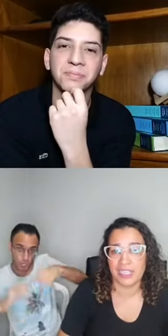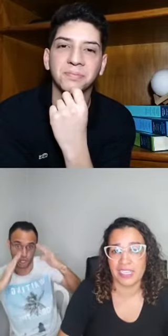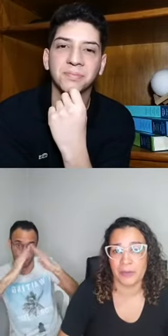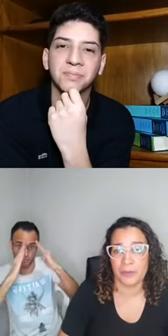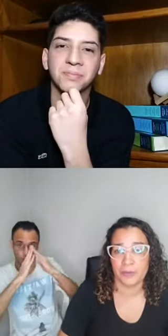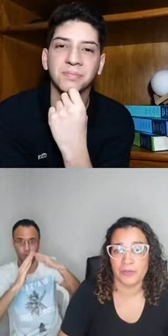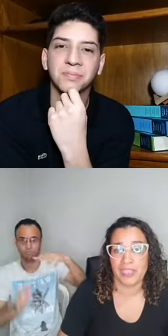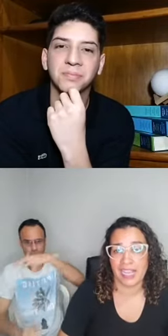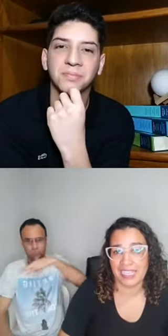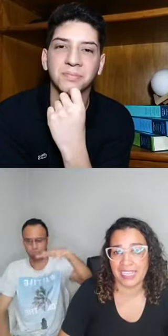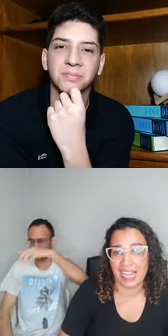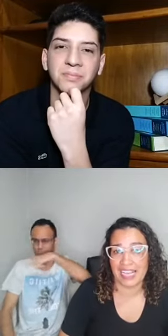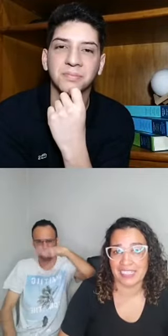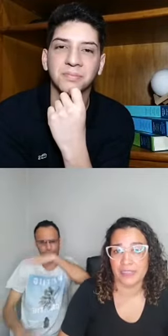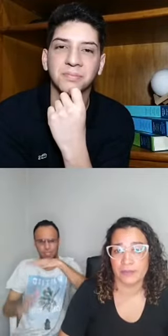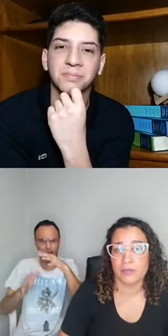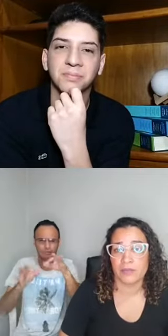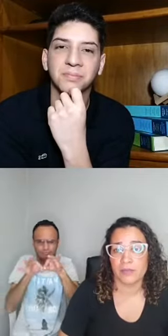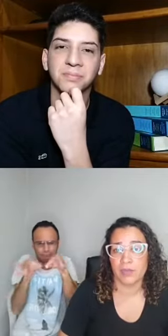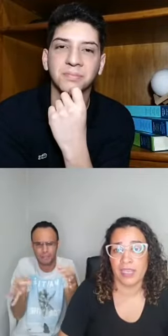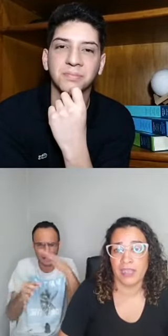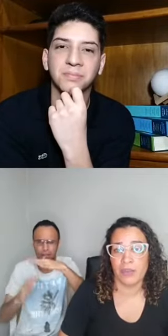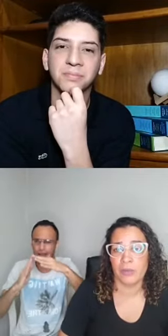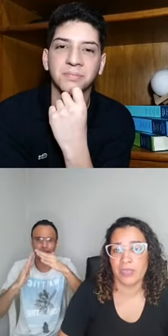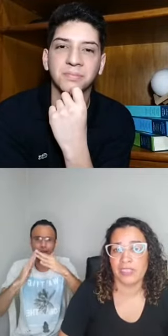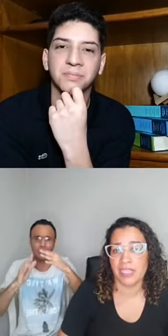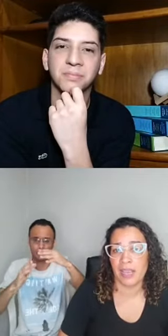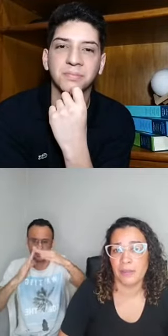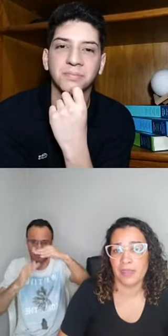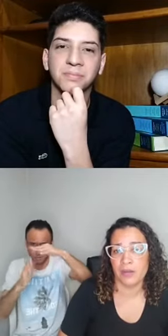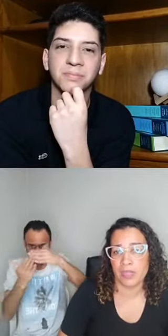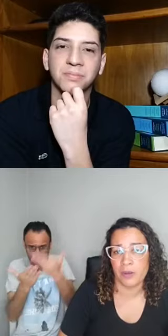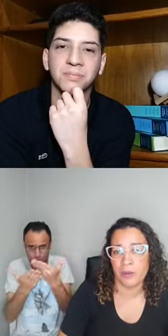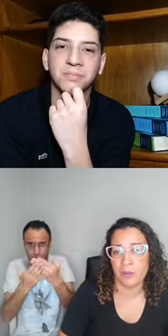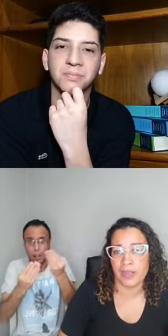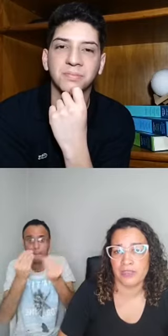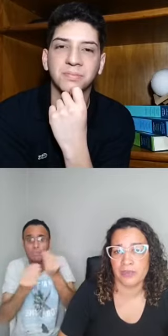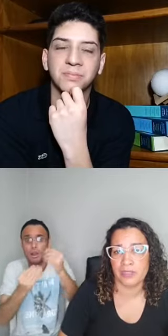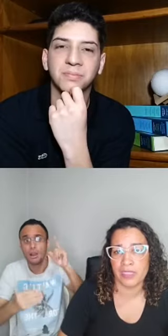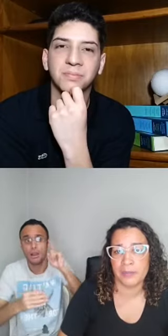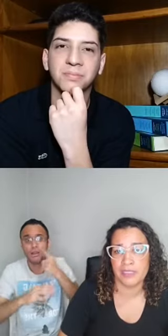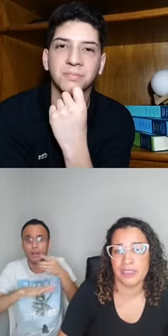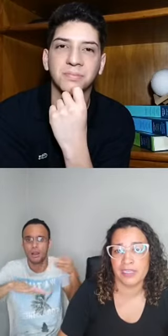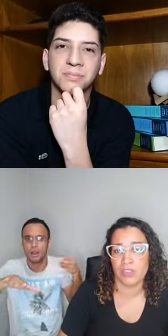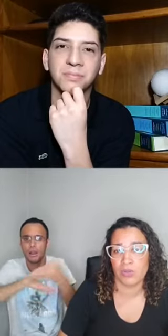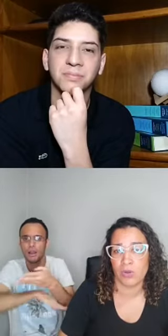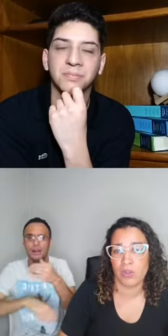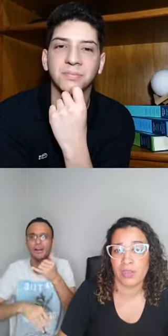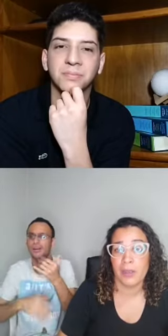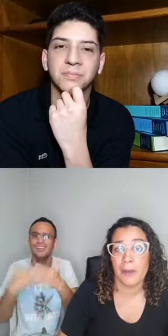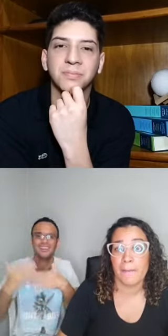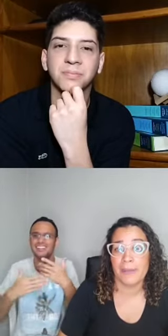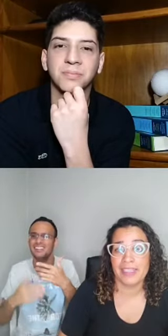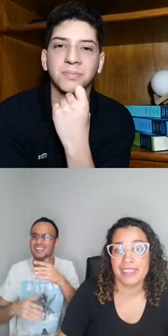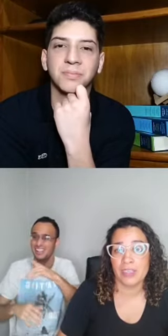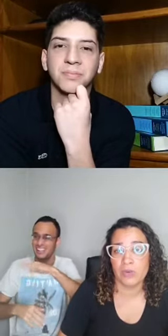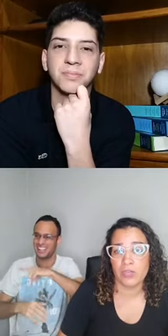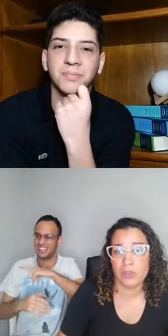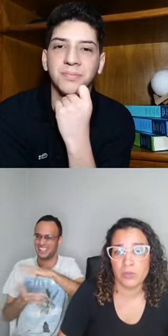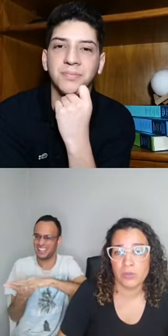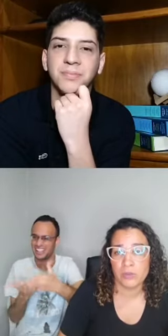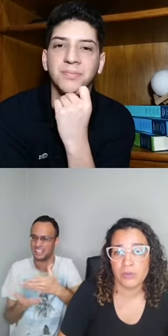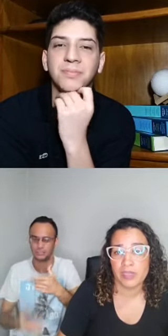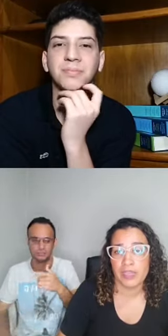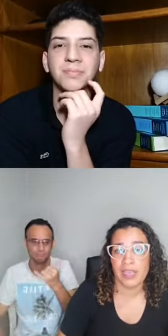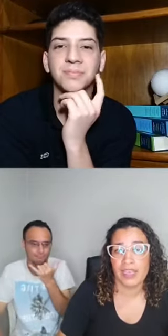por exemplo, aqui em casa, né, a Maria sabe, né, o básico simples, né, na escola, mas aí